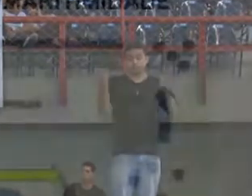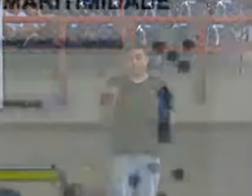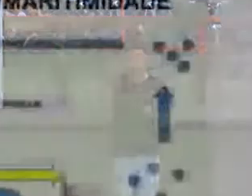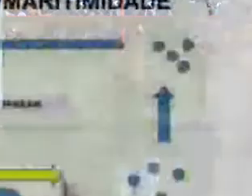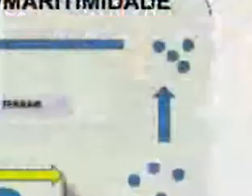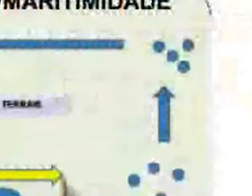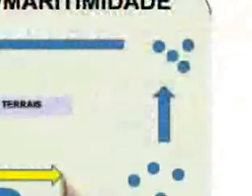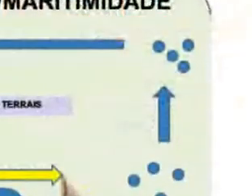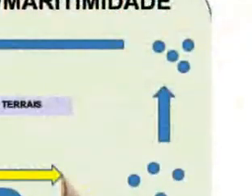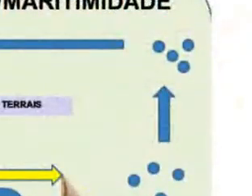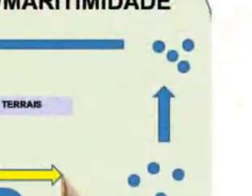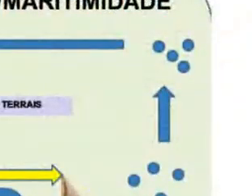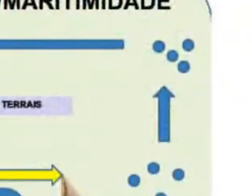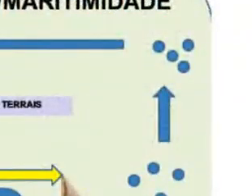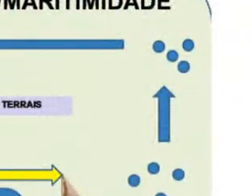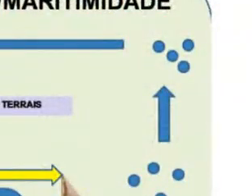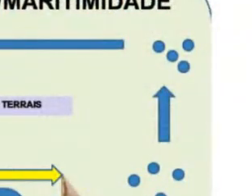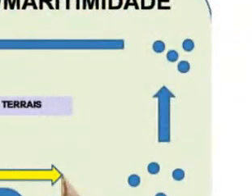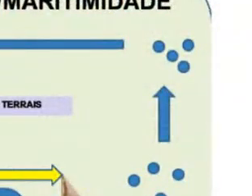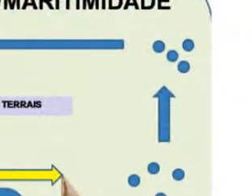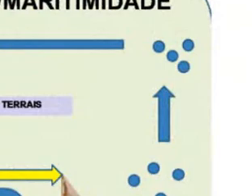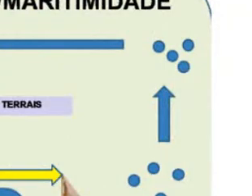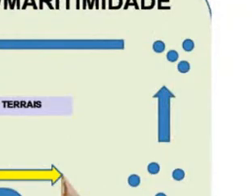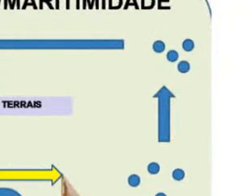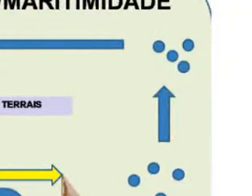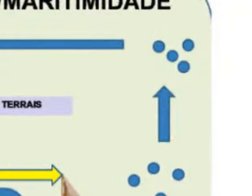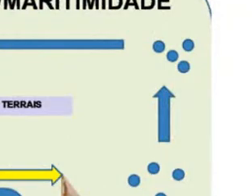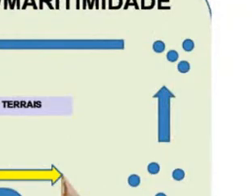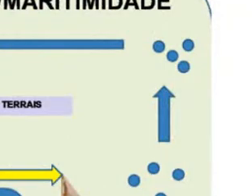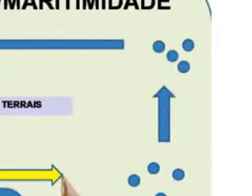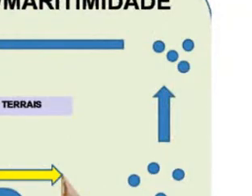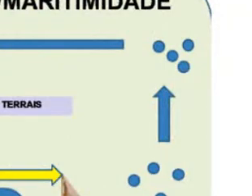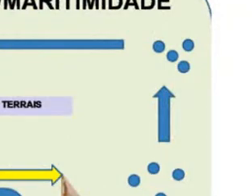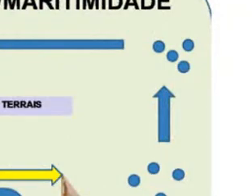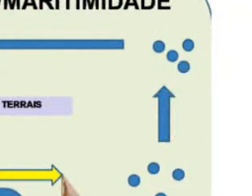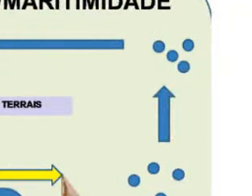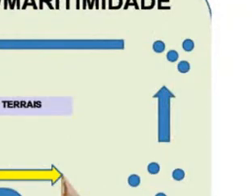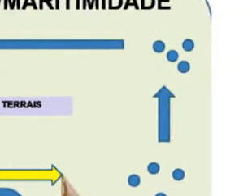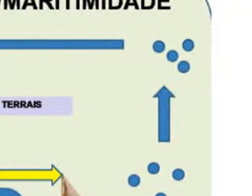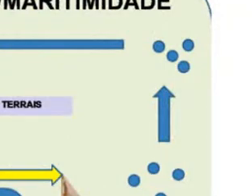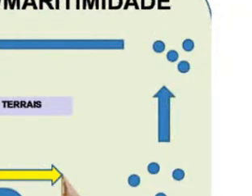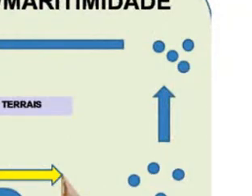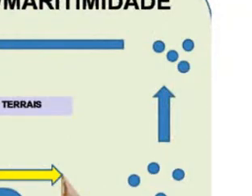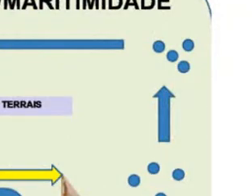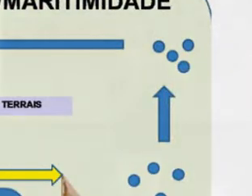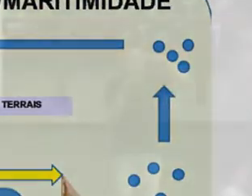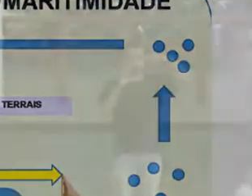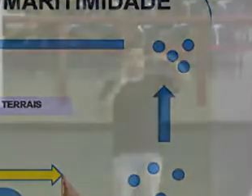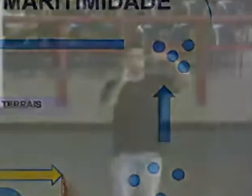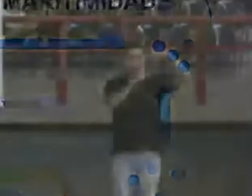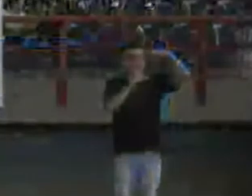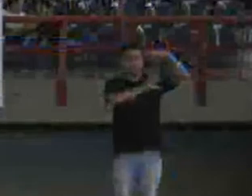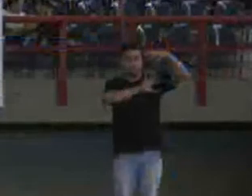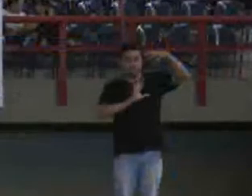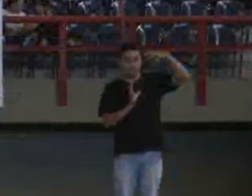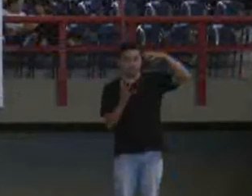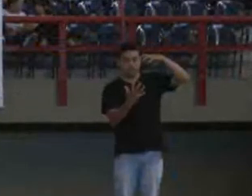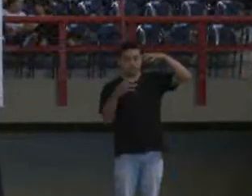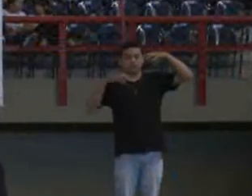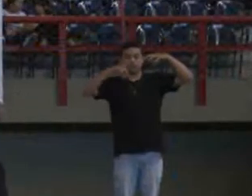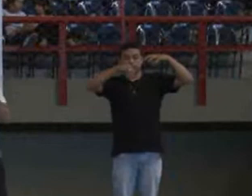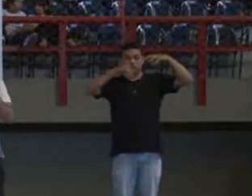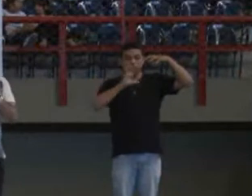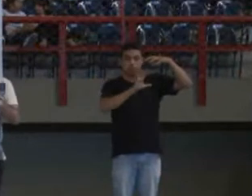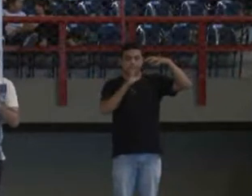provas é continentalidade e maritimidade. Maritimidade, mar. Continentalidade, continente.